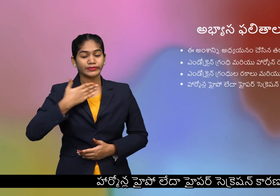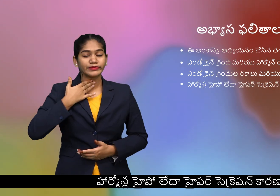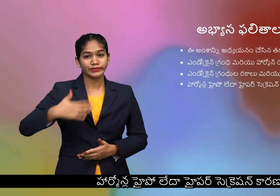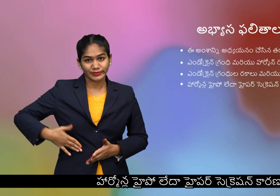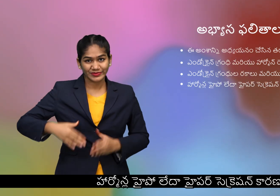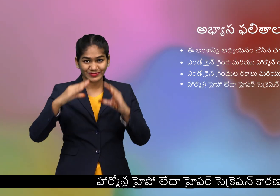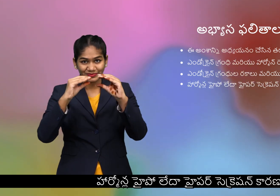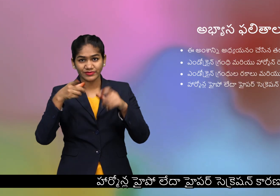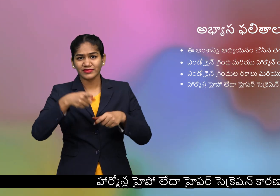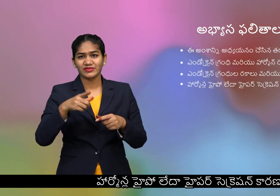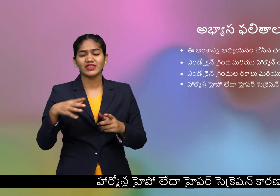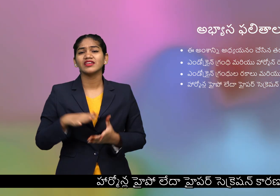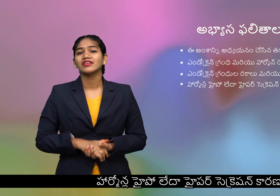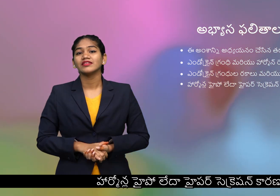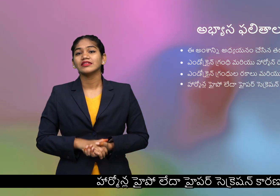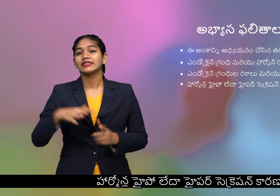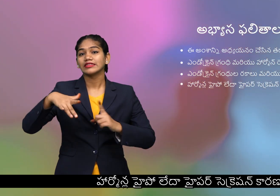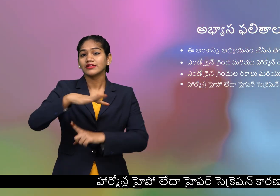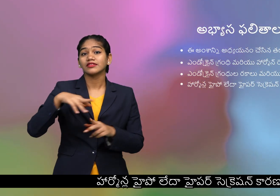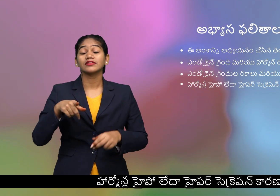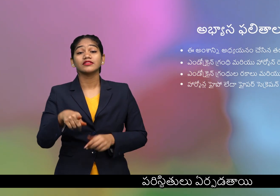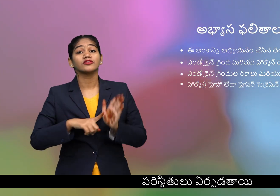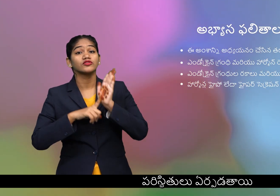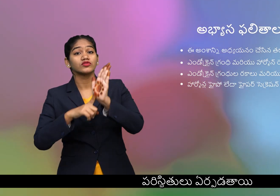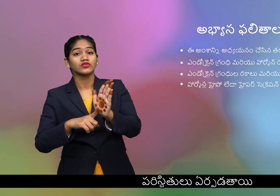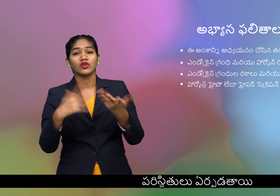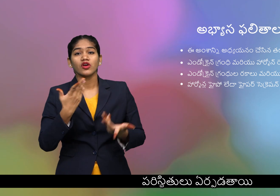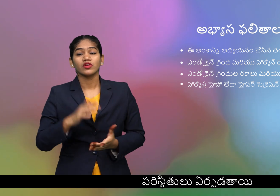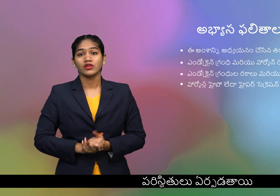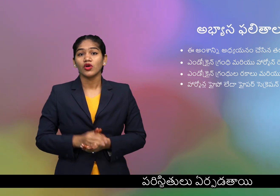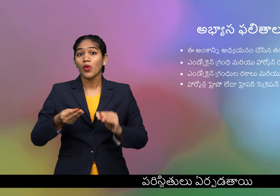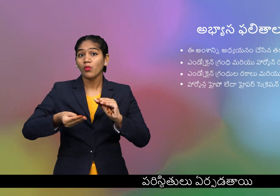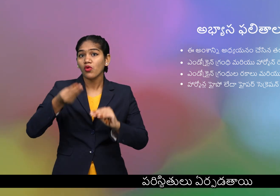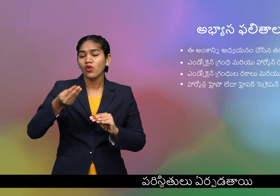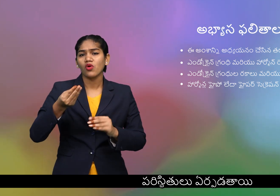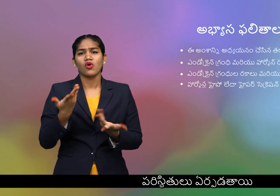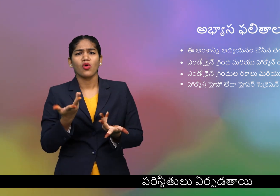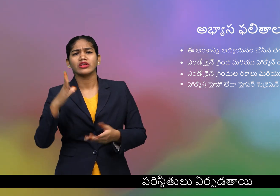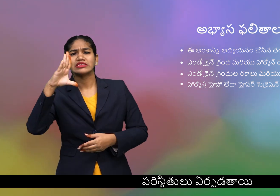హార్మోన్ల హైపో లేదా హైపర్ సెక్రేషన్ కారణంగా పరిస్థితులు ఏర్పడతాయి.